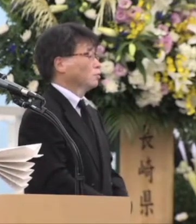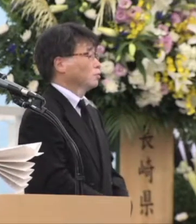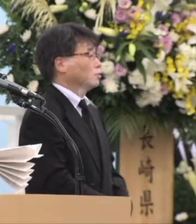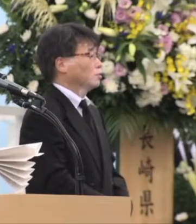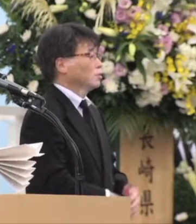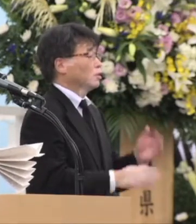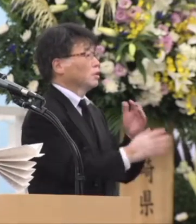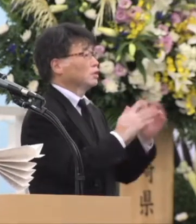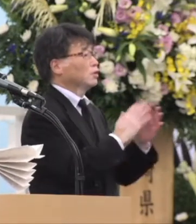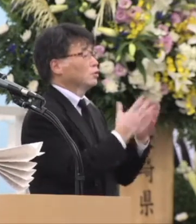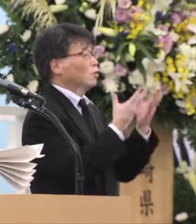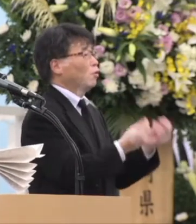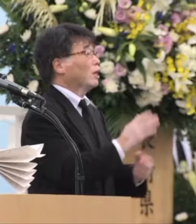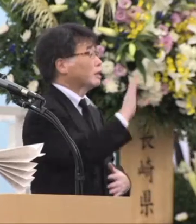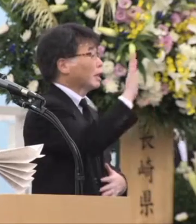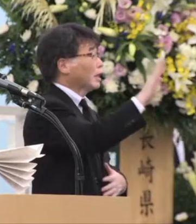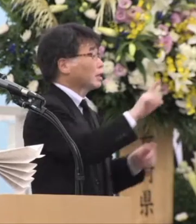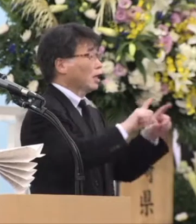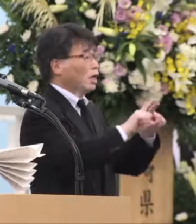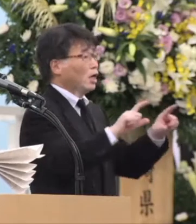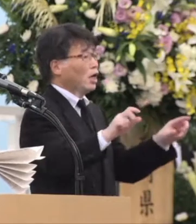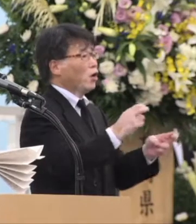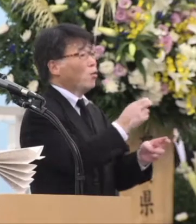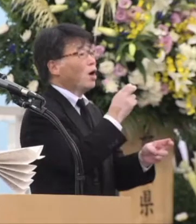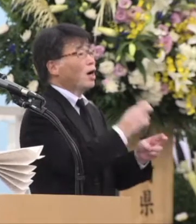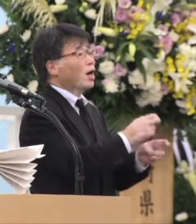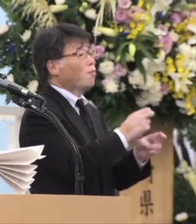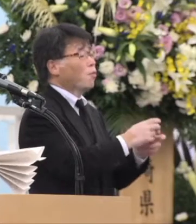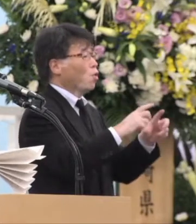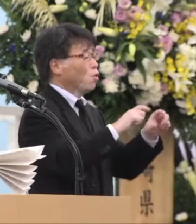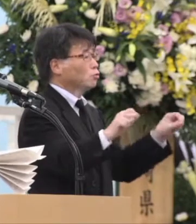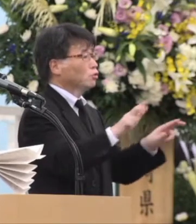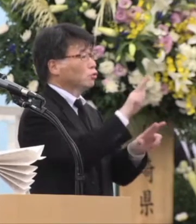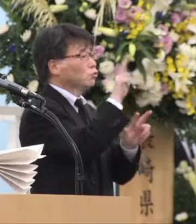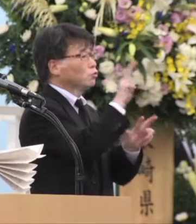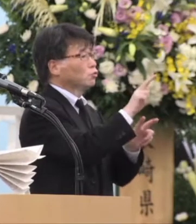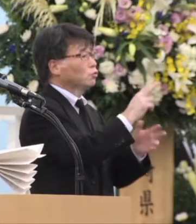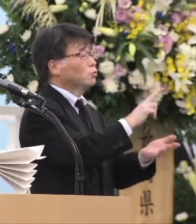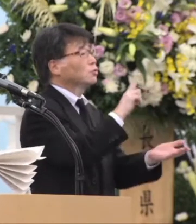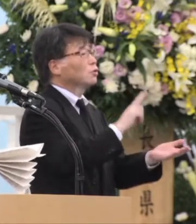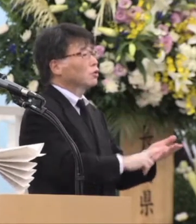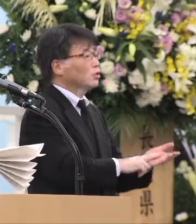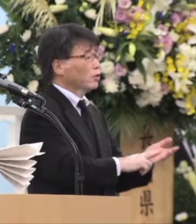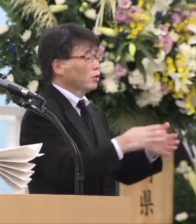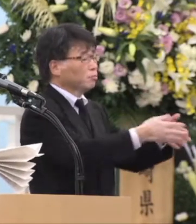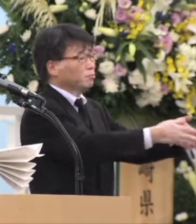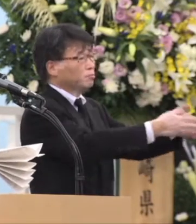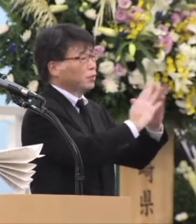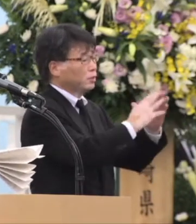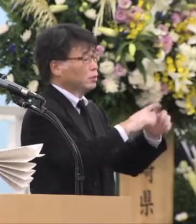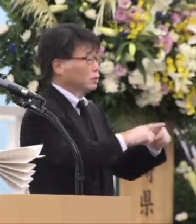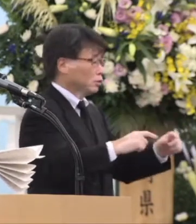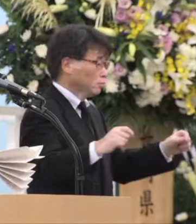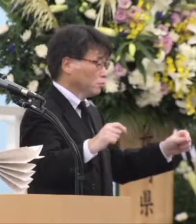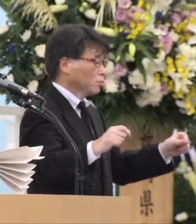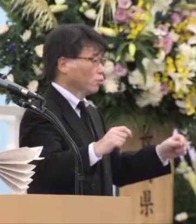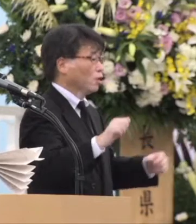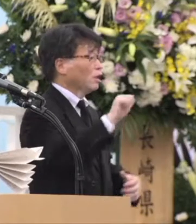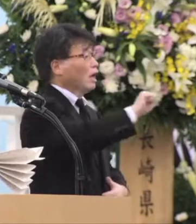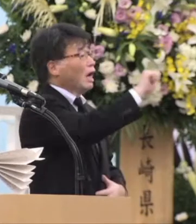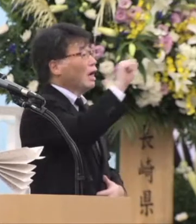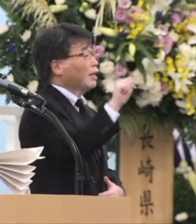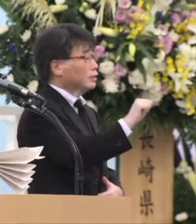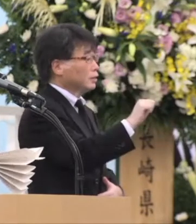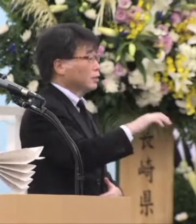戦後、平和憲法を国是として復興した我が国が、アジアの